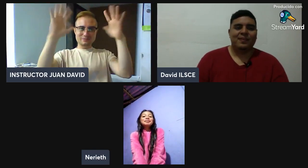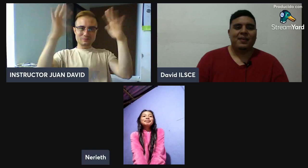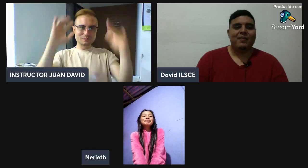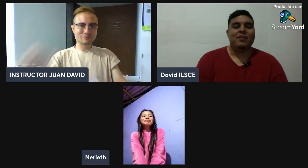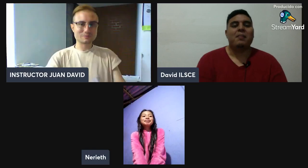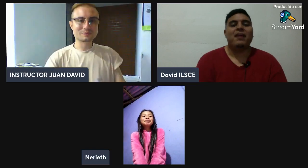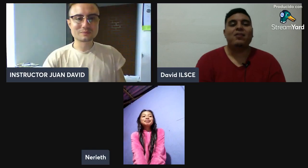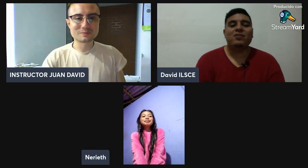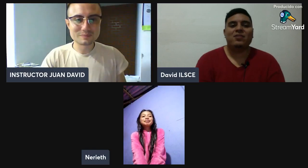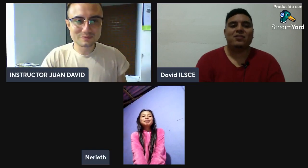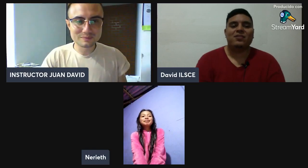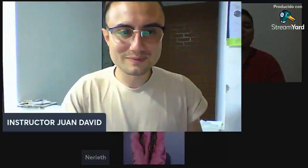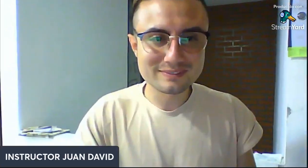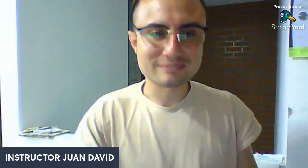Bueno, aplausos.